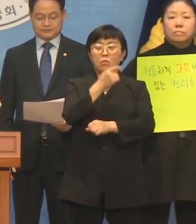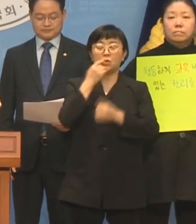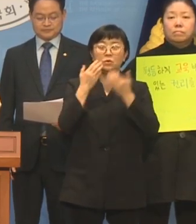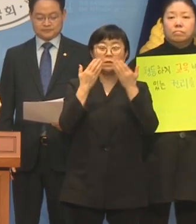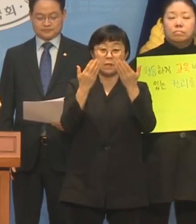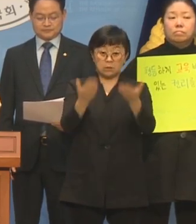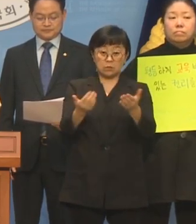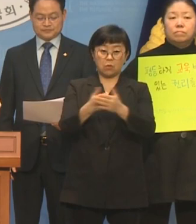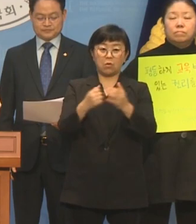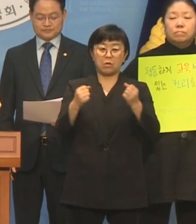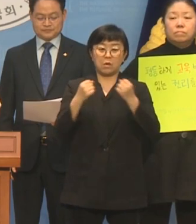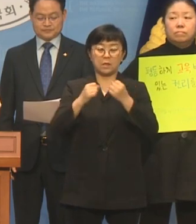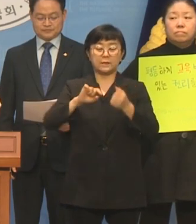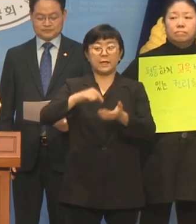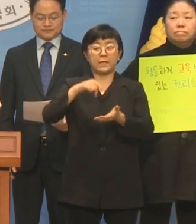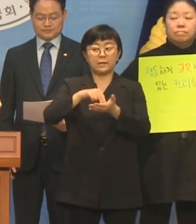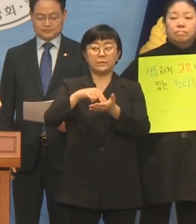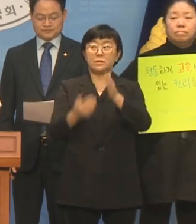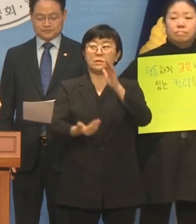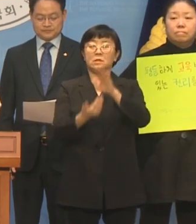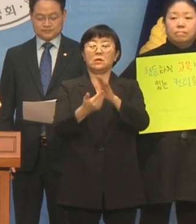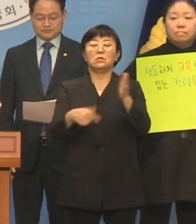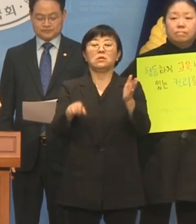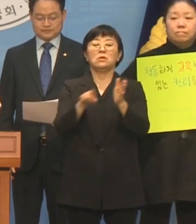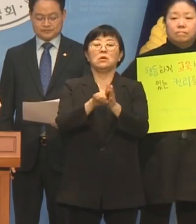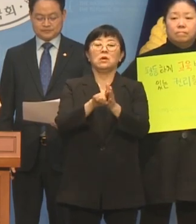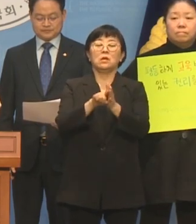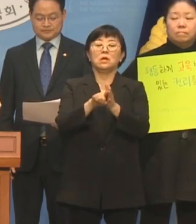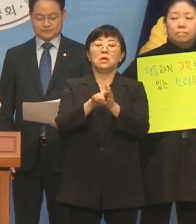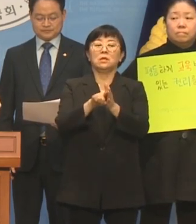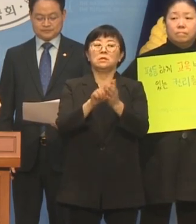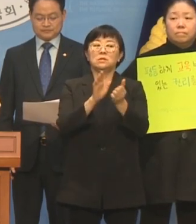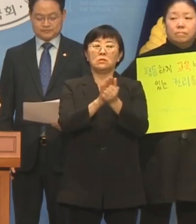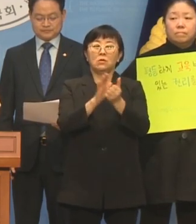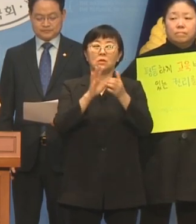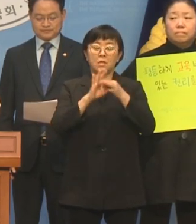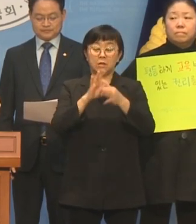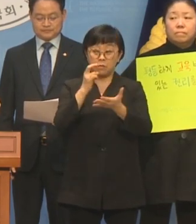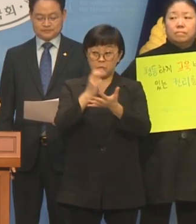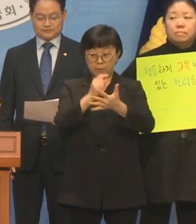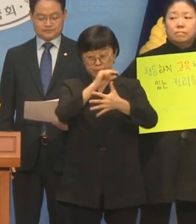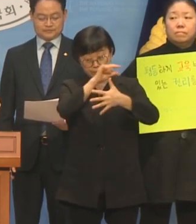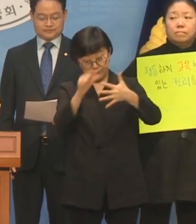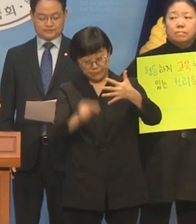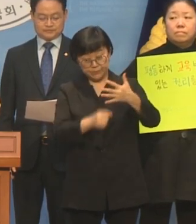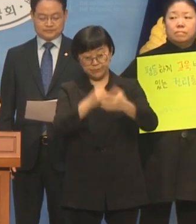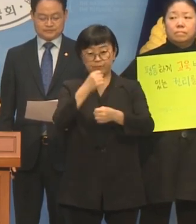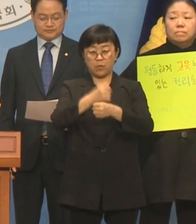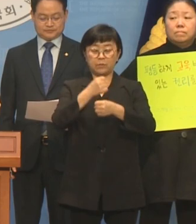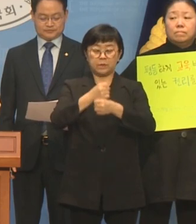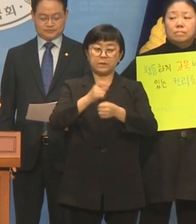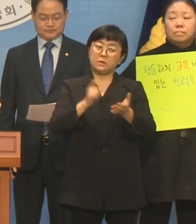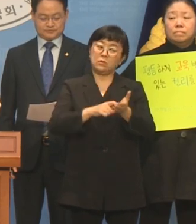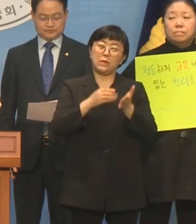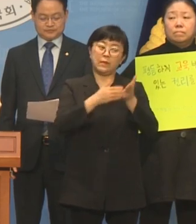보장과 건강한 자립 실현을 위한 경계성 지능인 지원에 관한 법률안 제정을